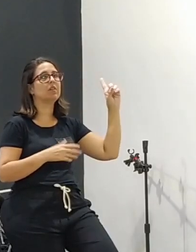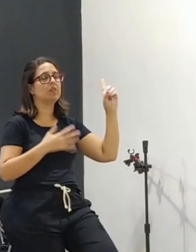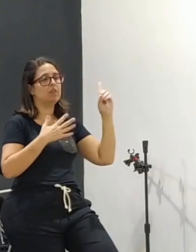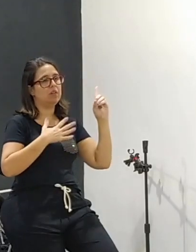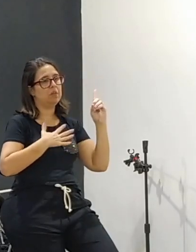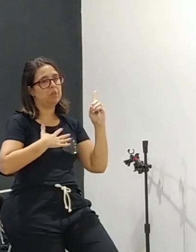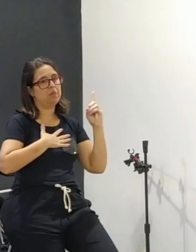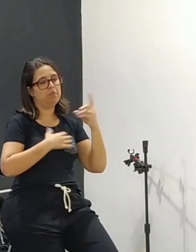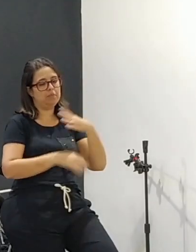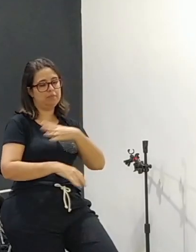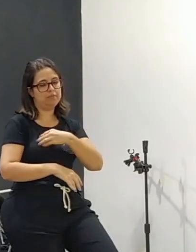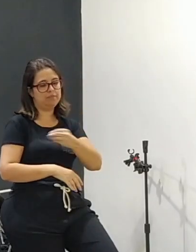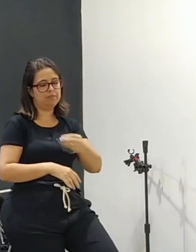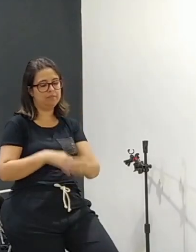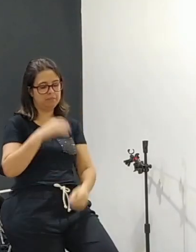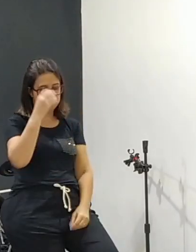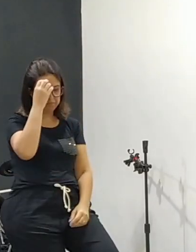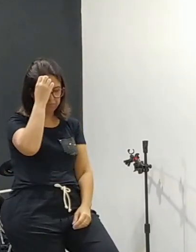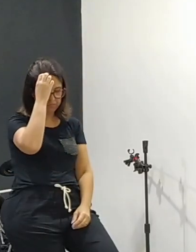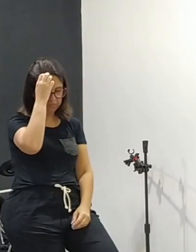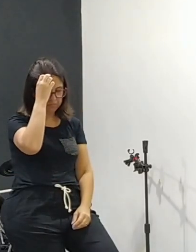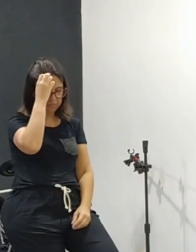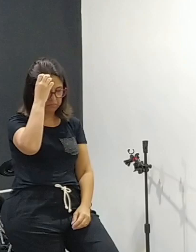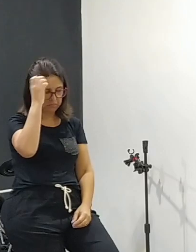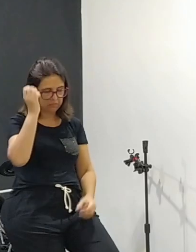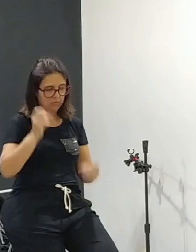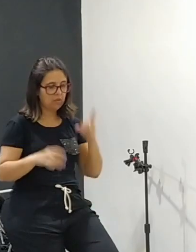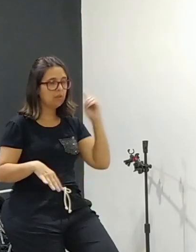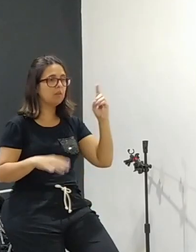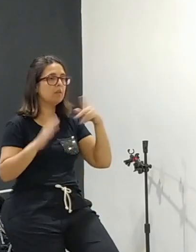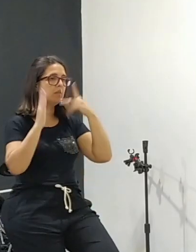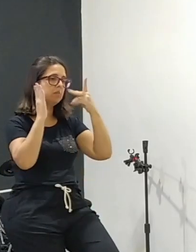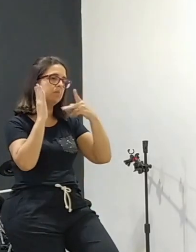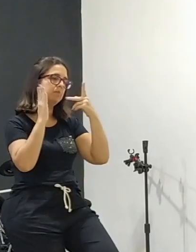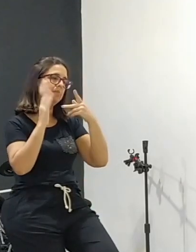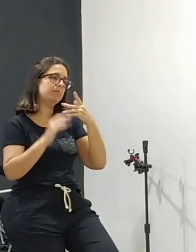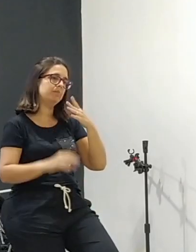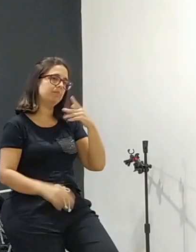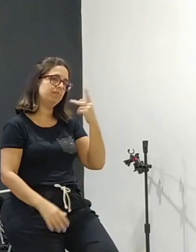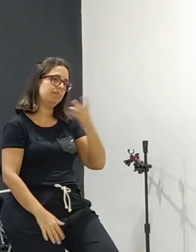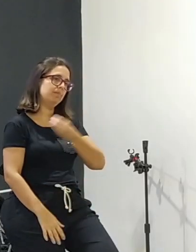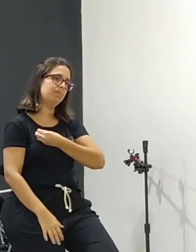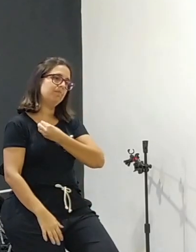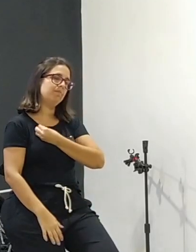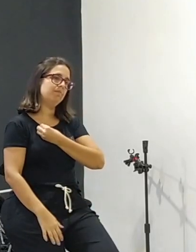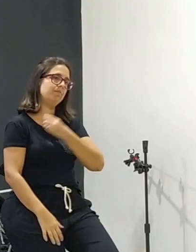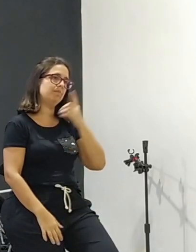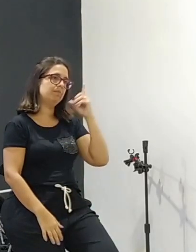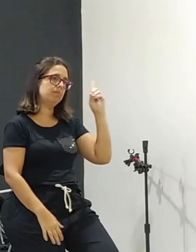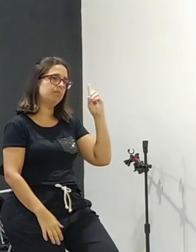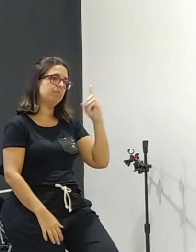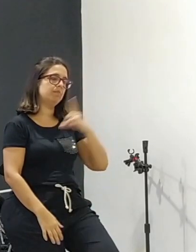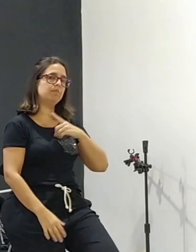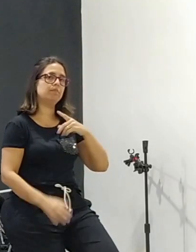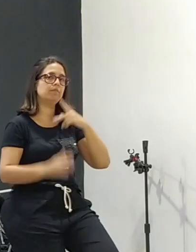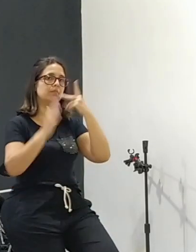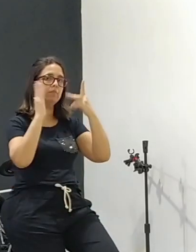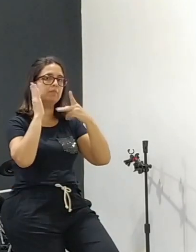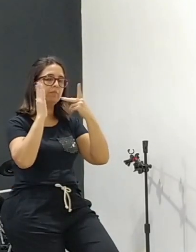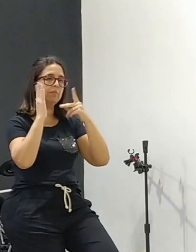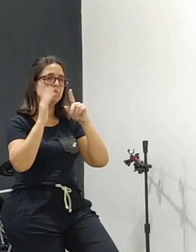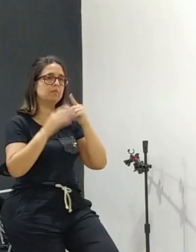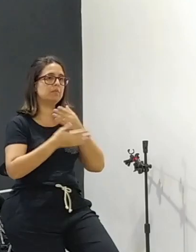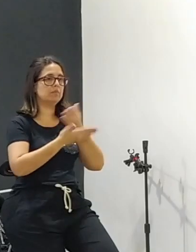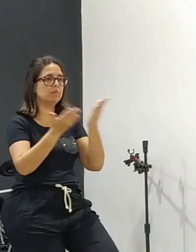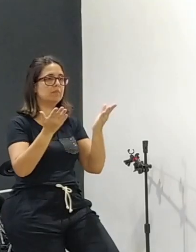filho. Deus tem promessa para a sua vida. Deus tem promessa para você. Ele quer limpar